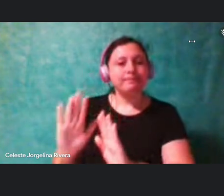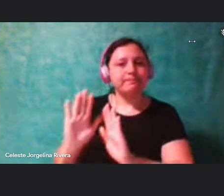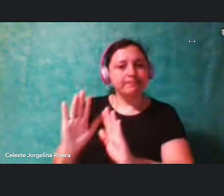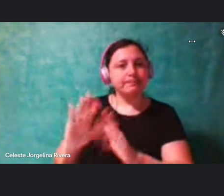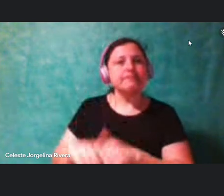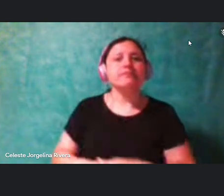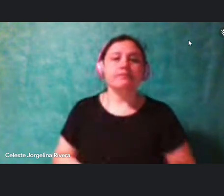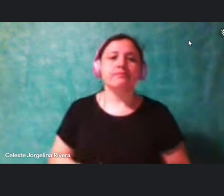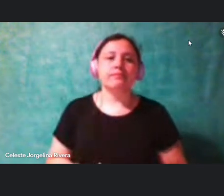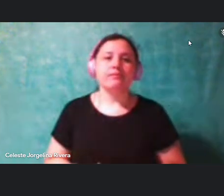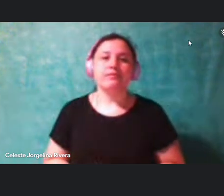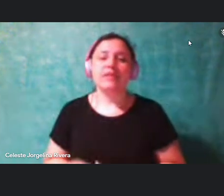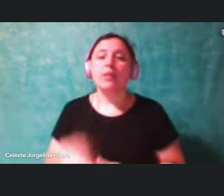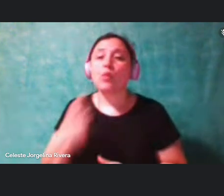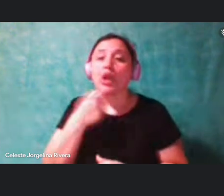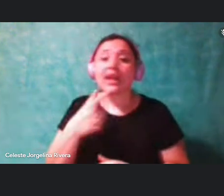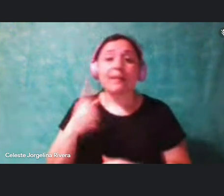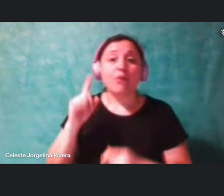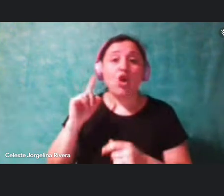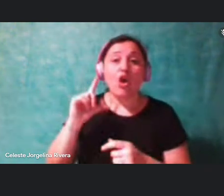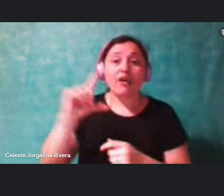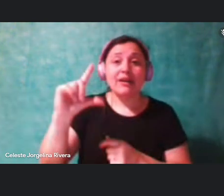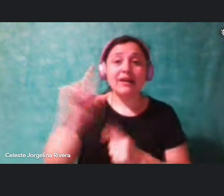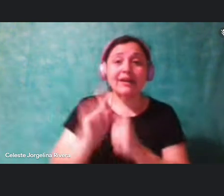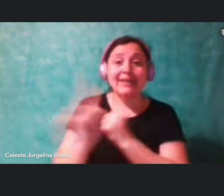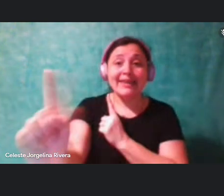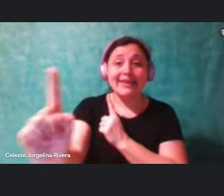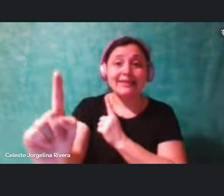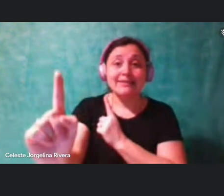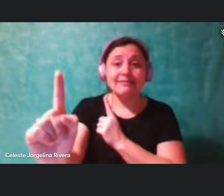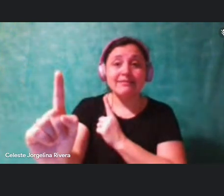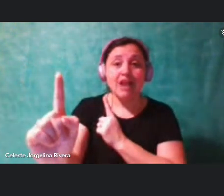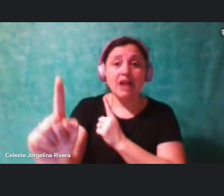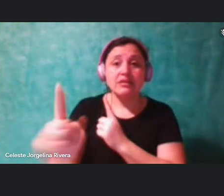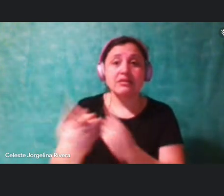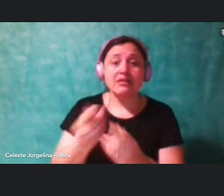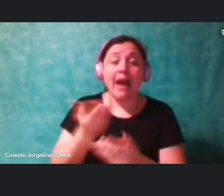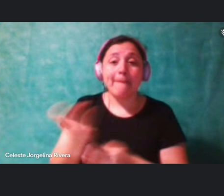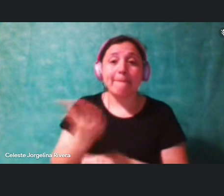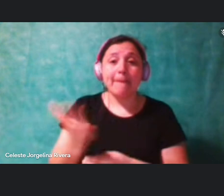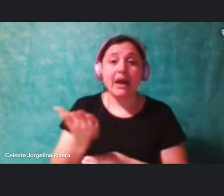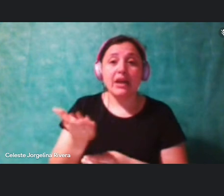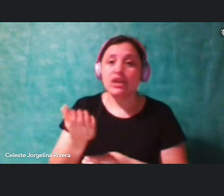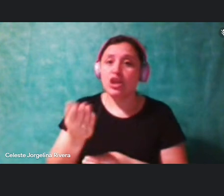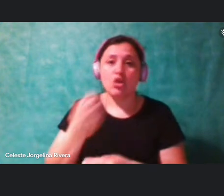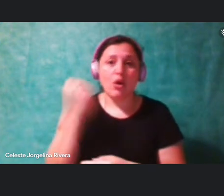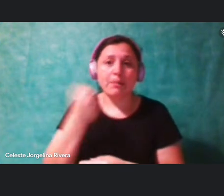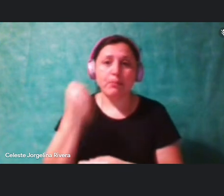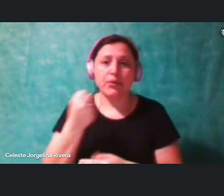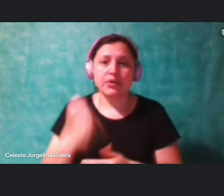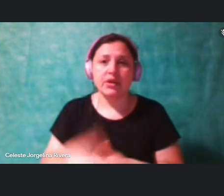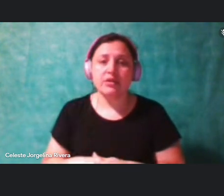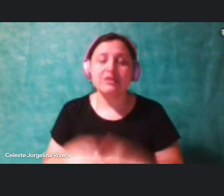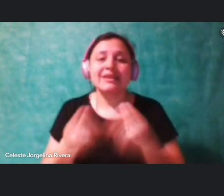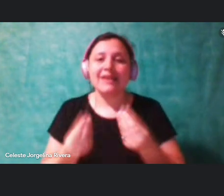distancia, que hay un pedido a distancia, a mí, o sea, yo lo que les he pedido es que manden una